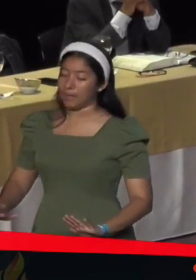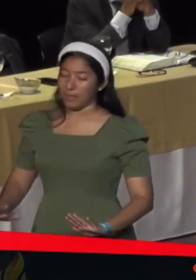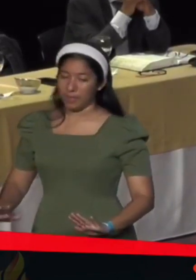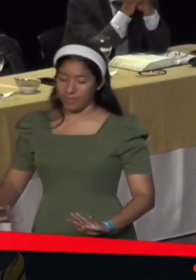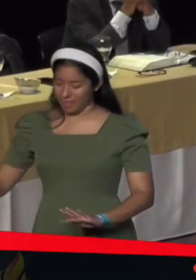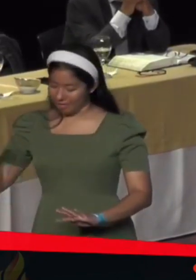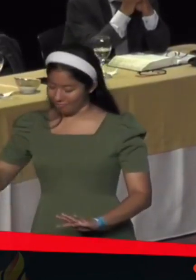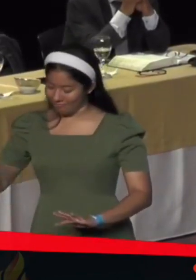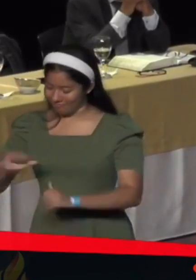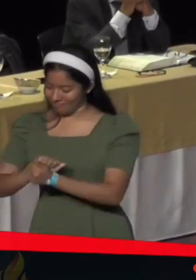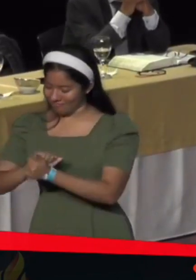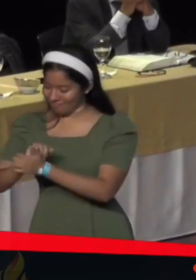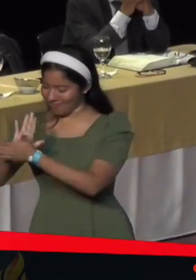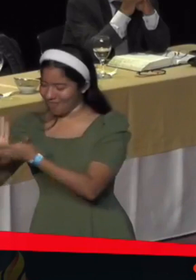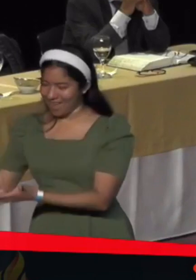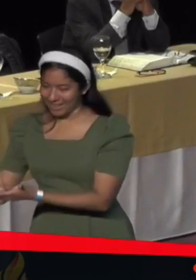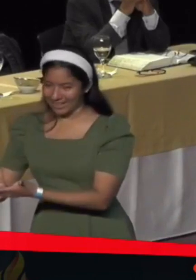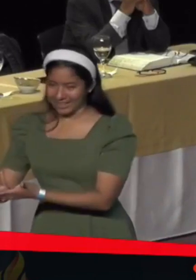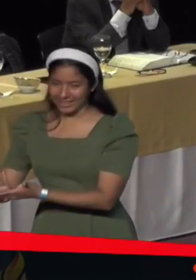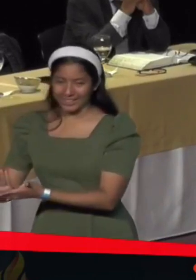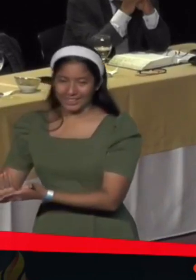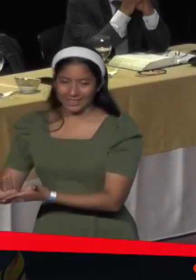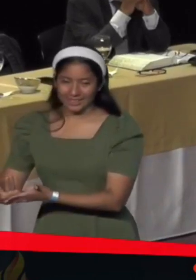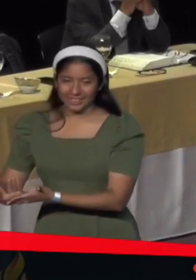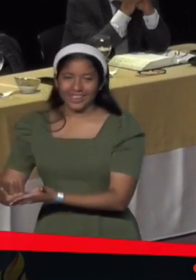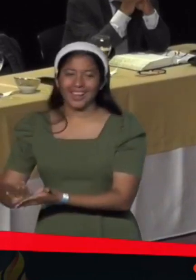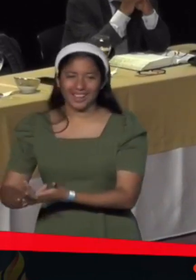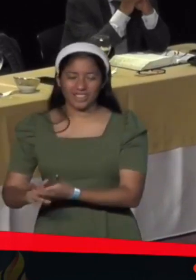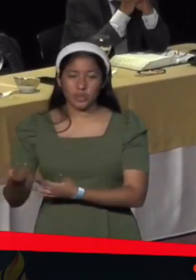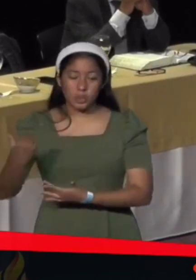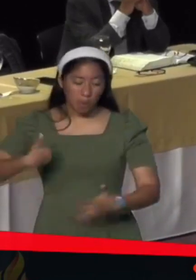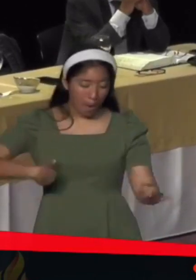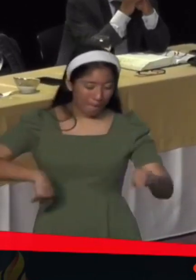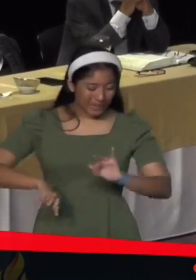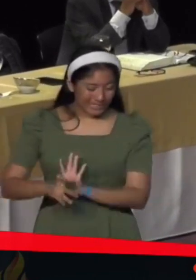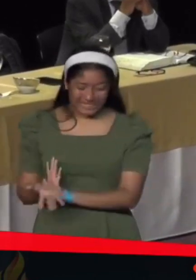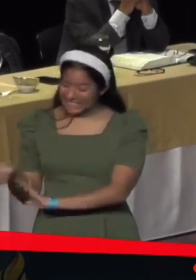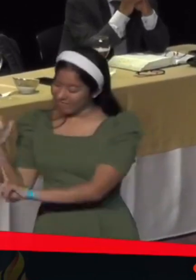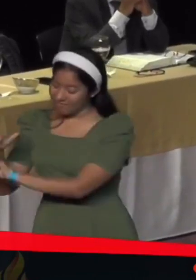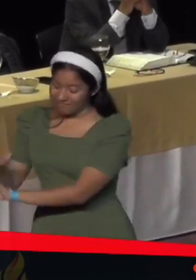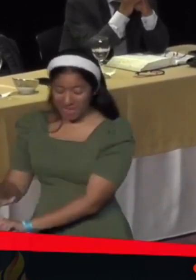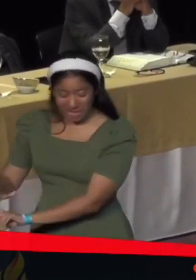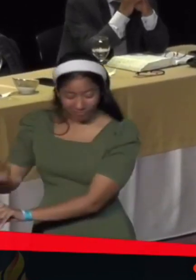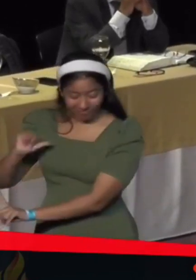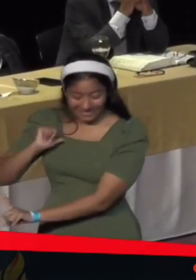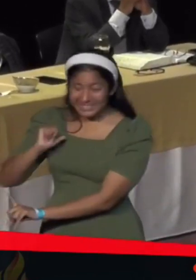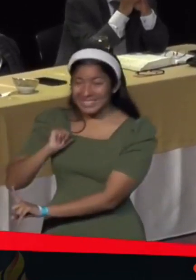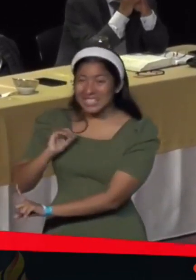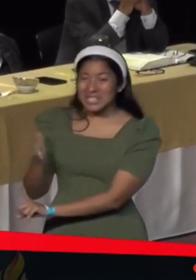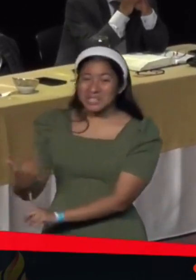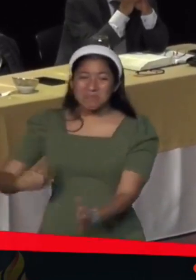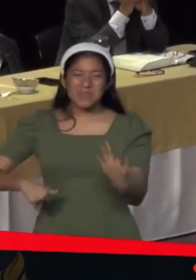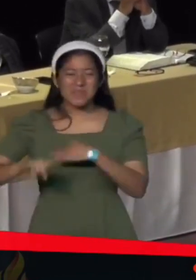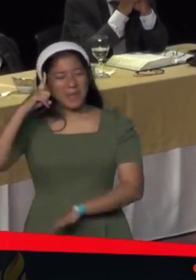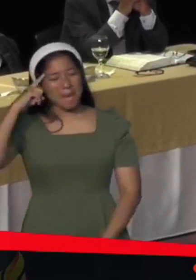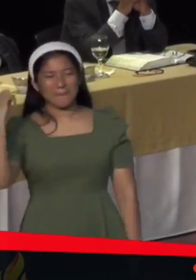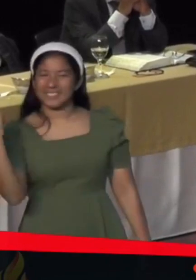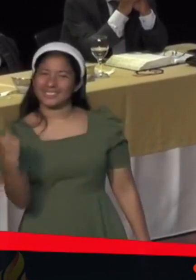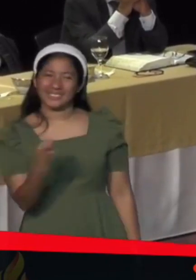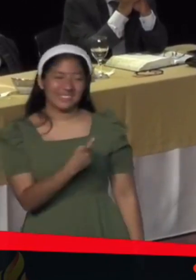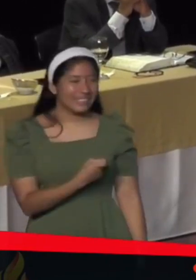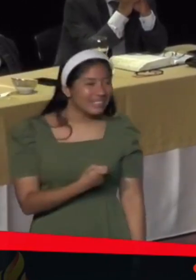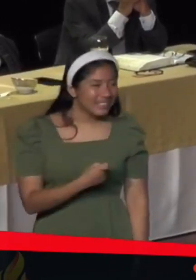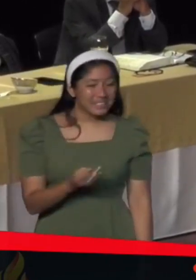Santa es. Tú estás menospreciando lo que tienes. Estás menospreciando donde Dios te ha